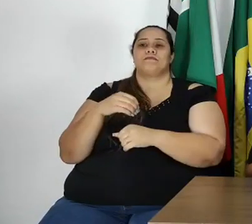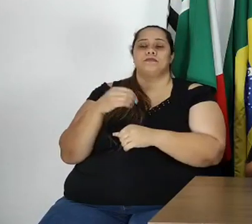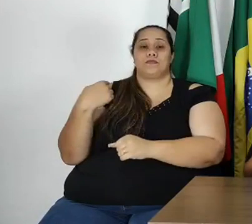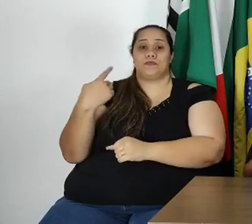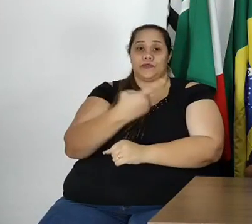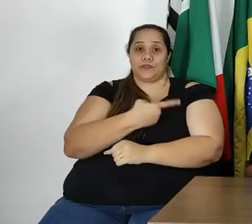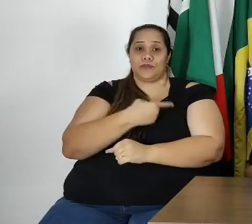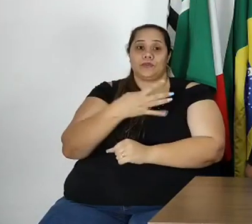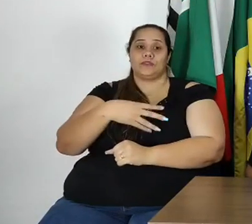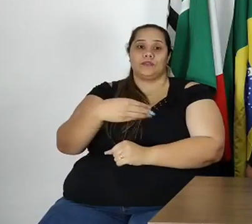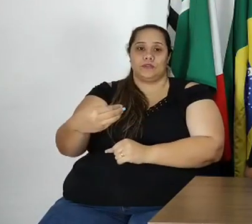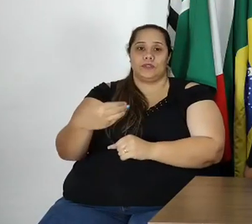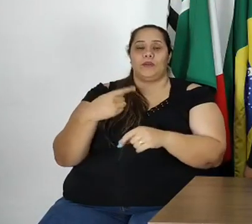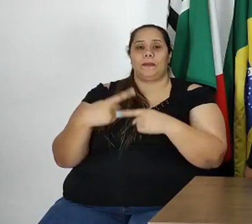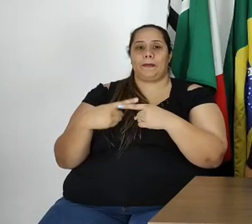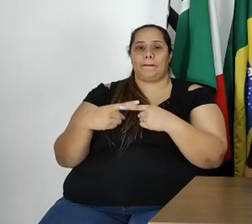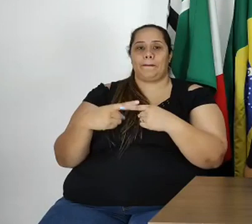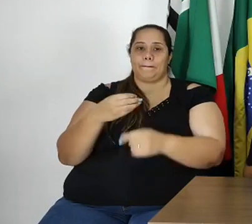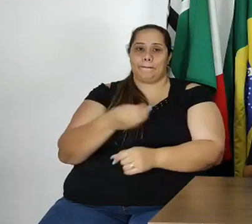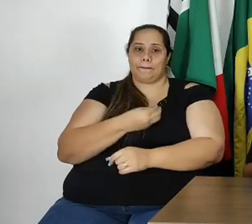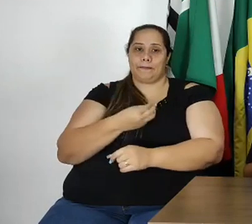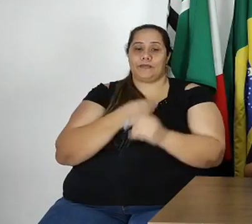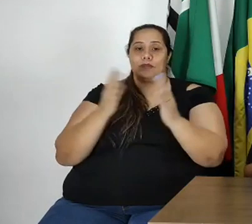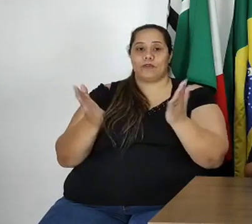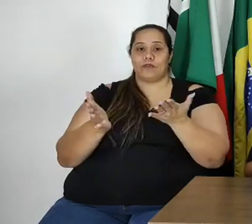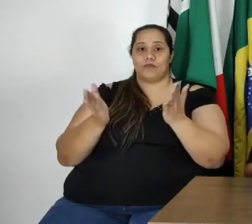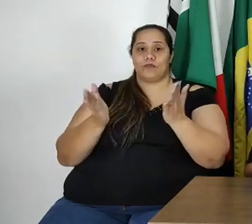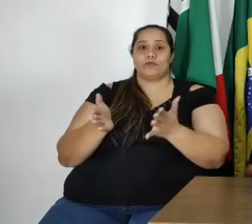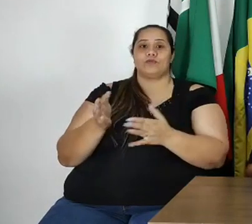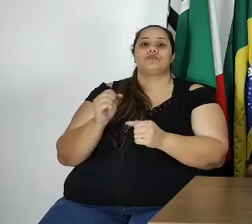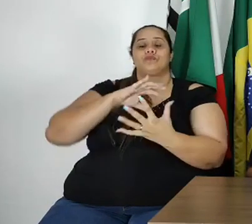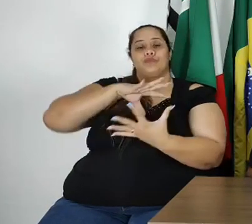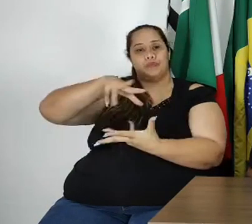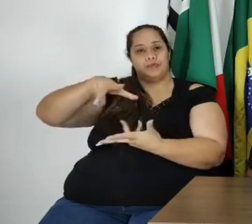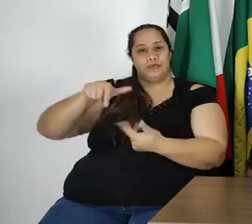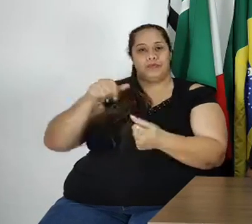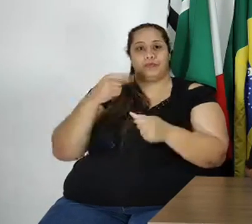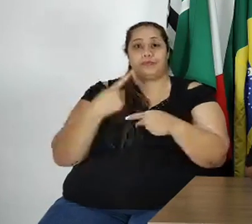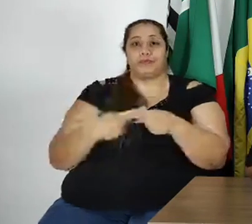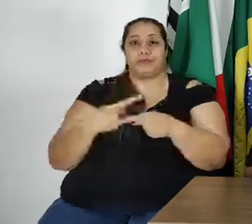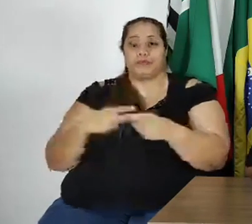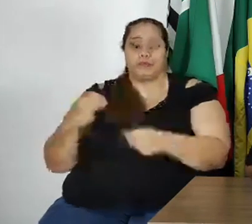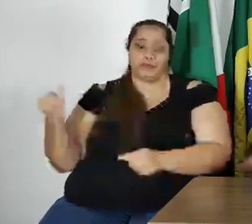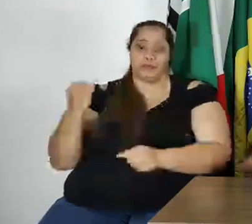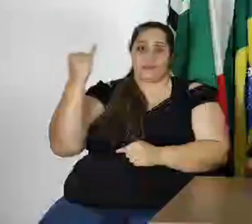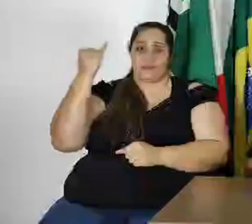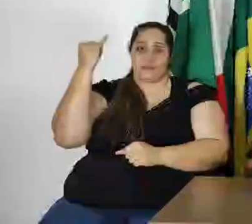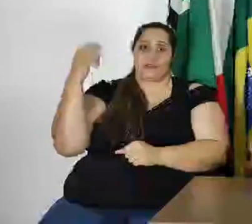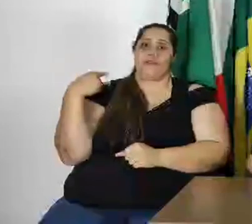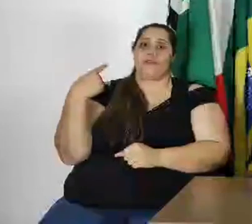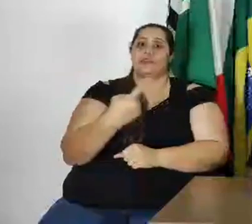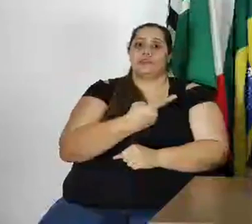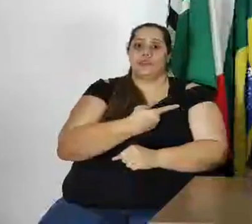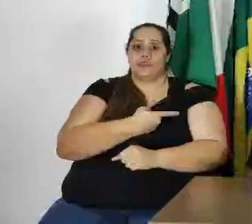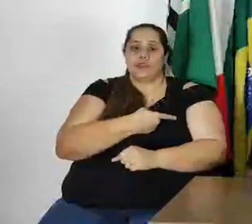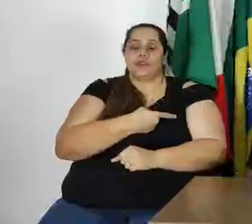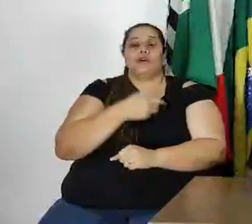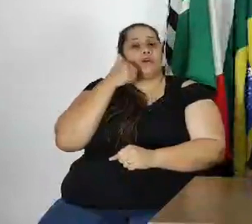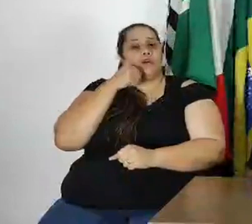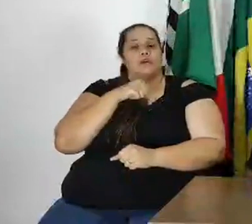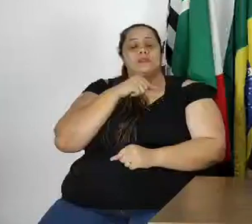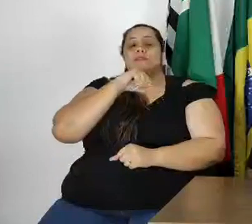que estamos vivendo hoje no mundo e qual a importância de nós, pais cristãos, na vida de cada um dos